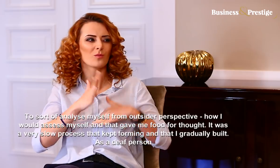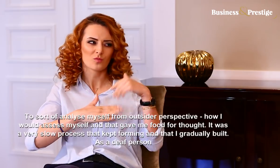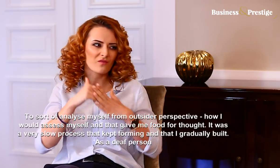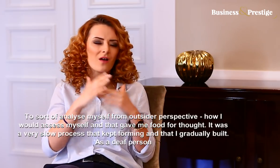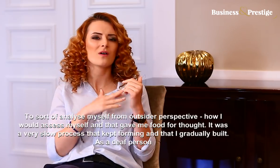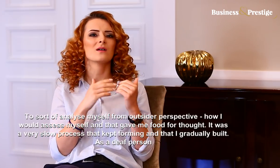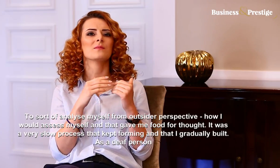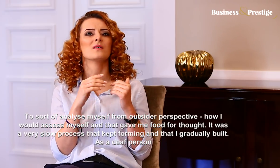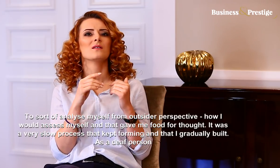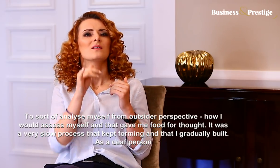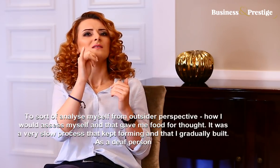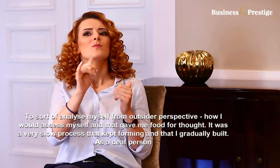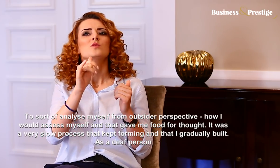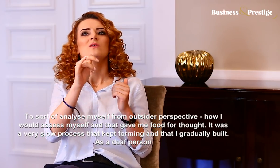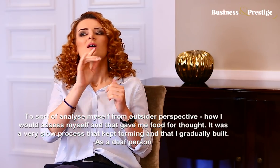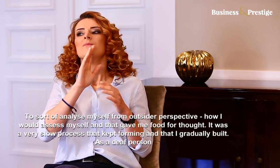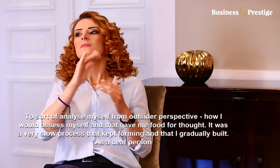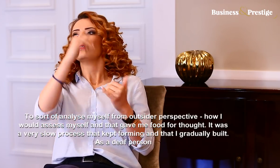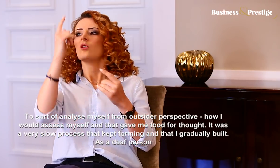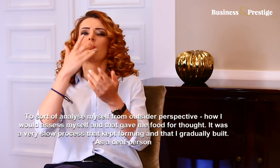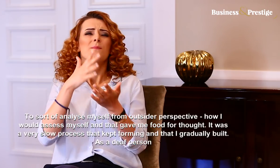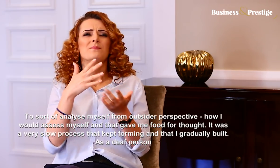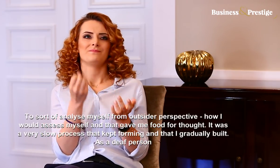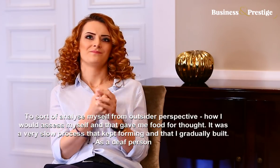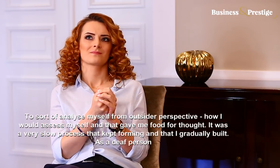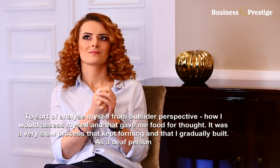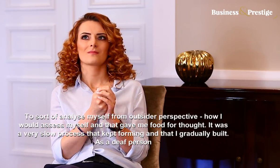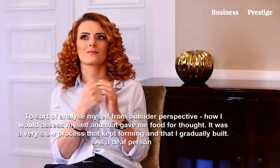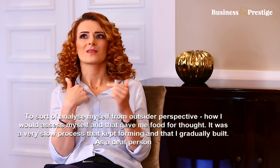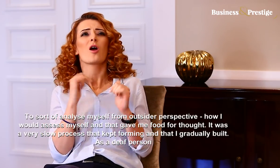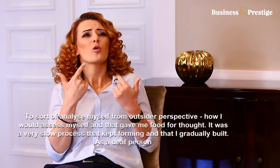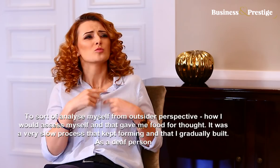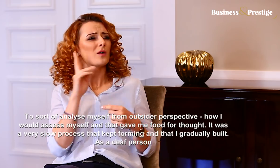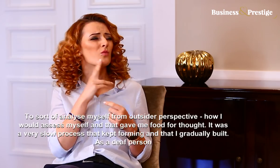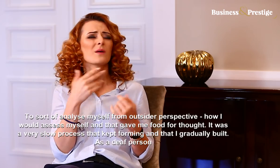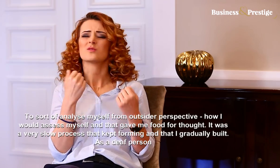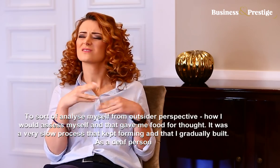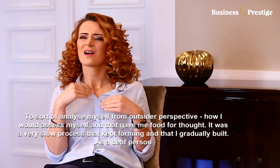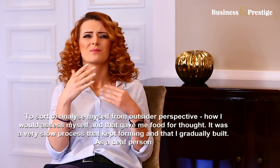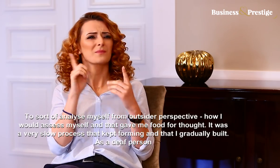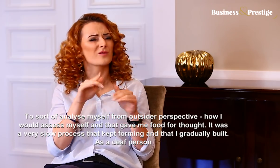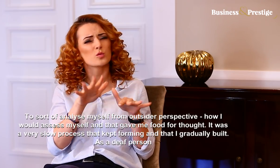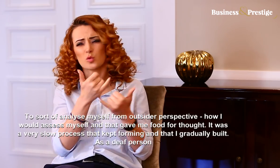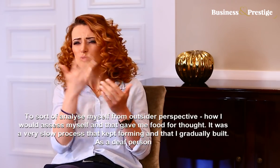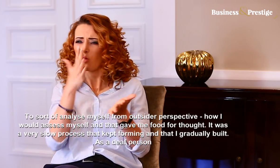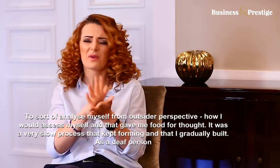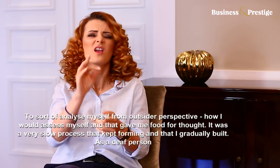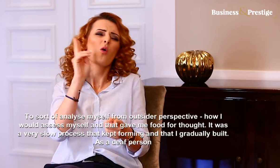jakbym to odebrała, jakbym to mogła odebrać. I to dało mi bardzo wiele do myślenia. To był bardzo powolny proces, który się tworzył, który